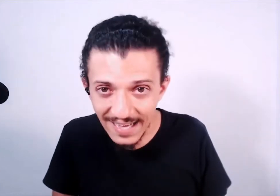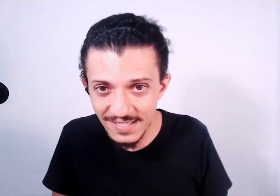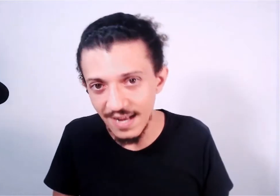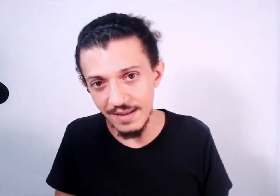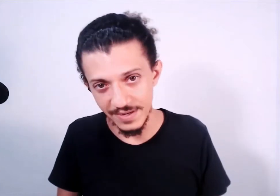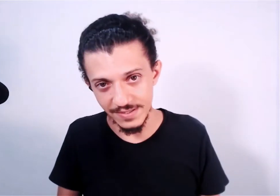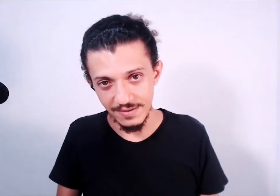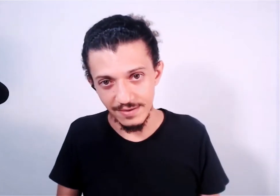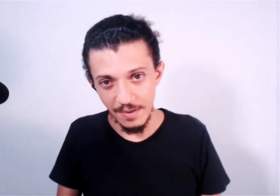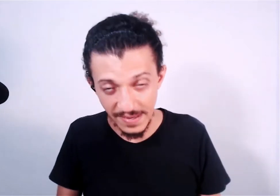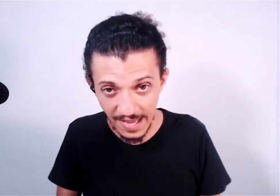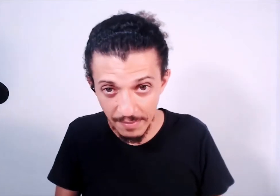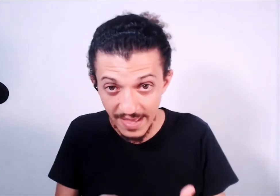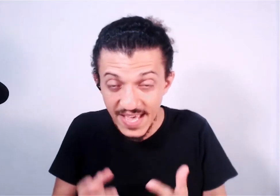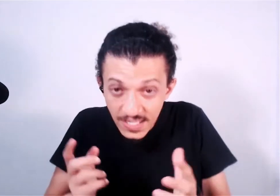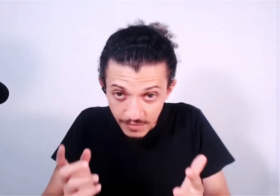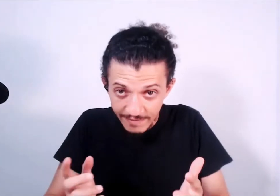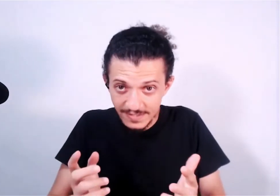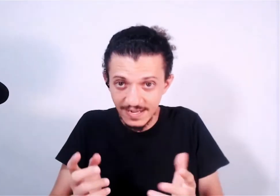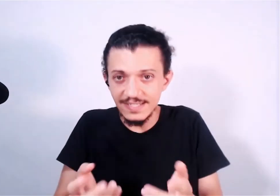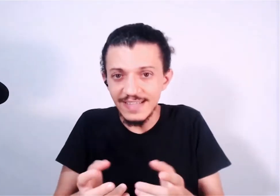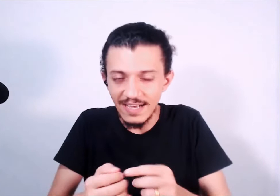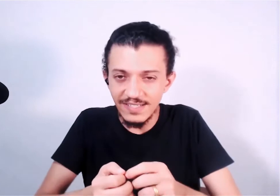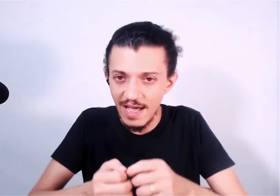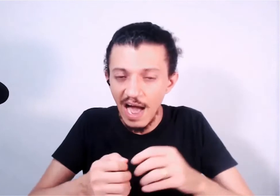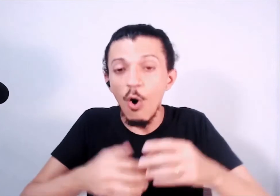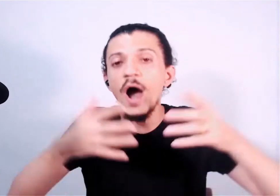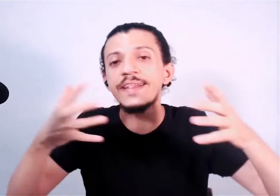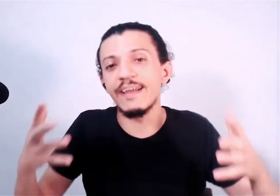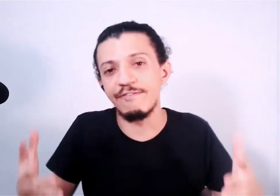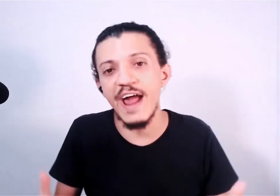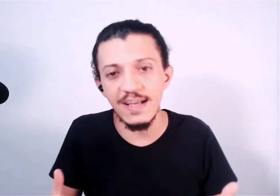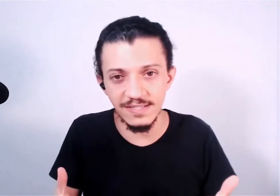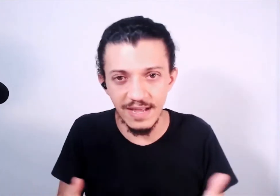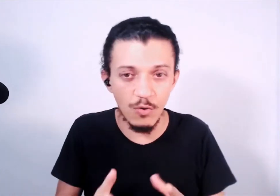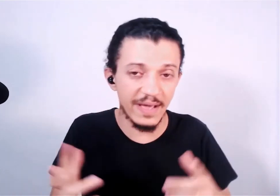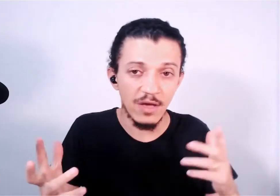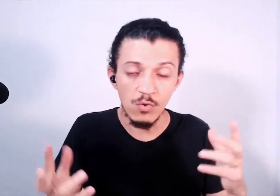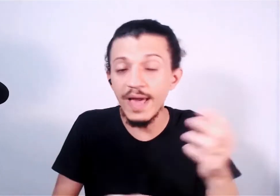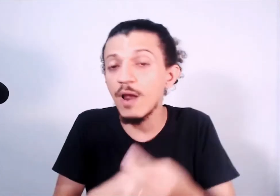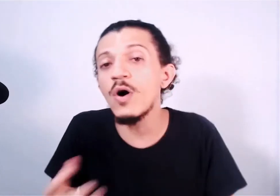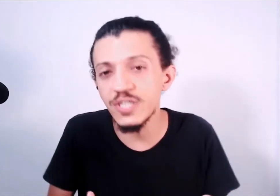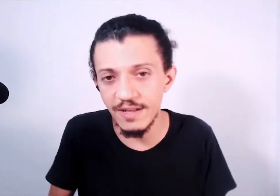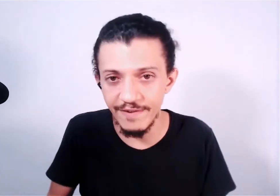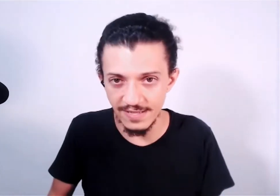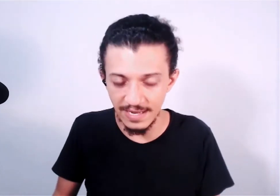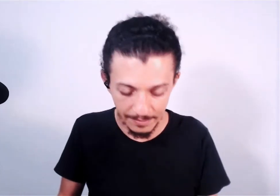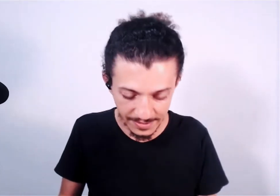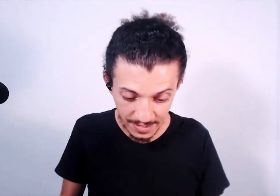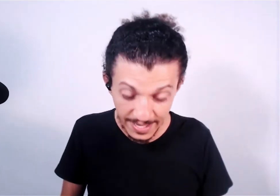sintaxe da Libras. Percebe? Isso vai fazendo, a sintaxe é a ordem da frase, né? Qual que é a lógica da frase na Libras.